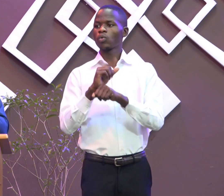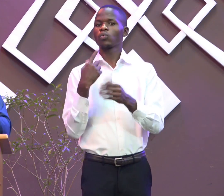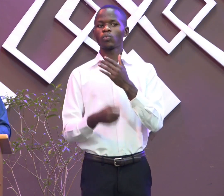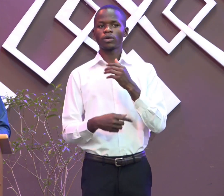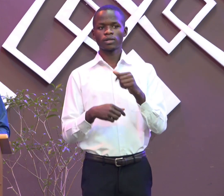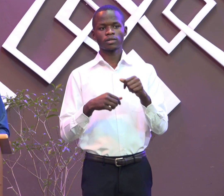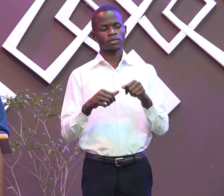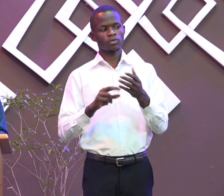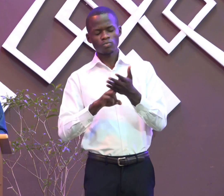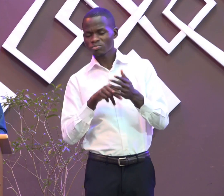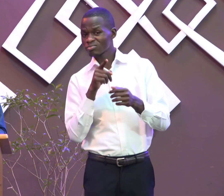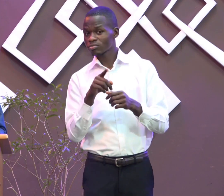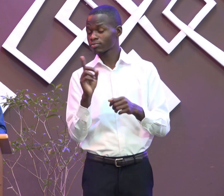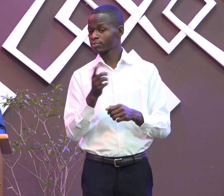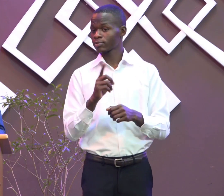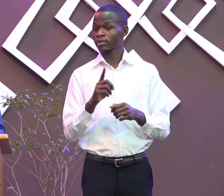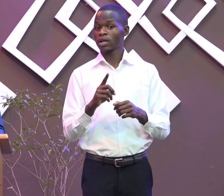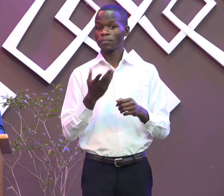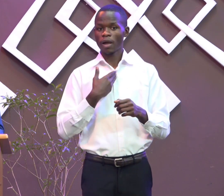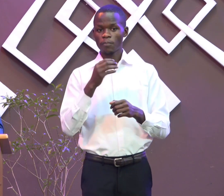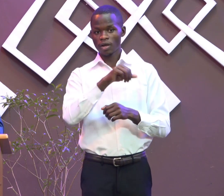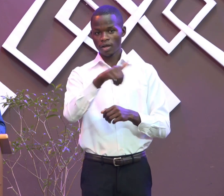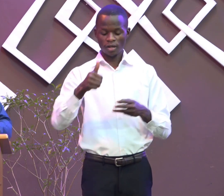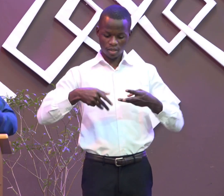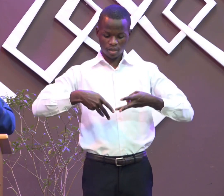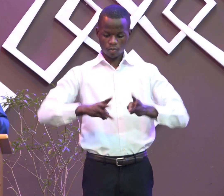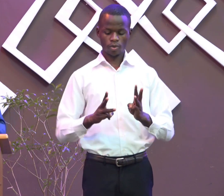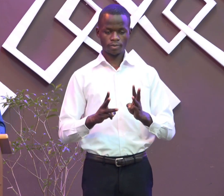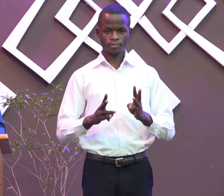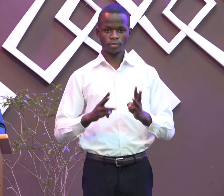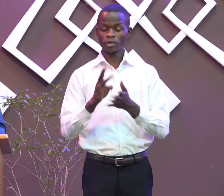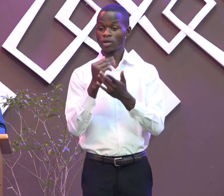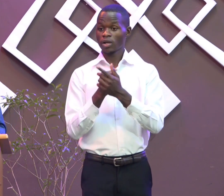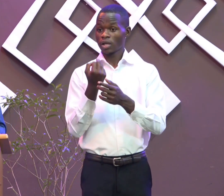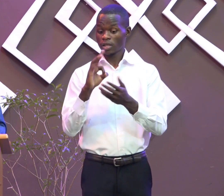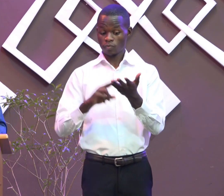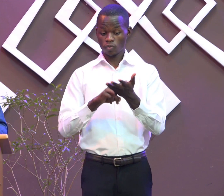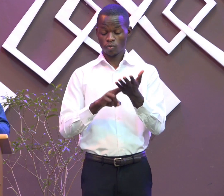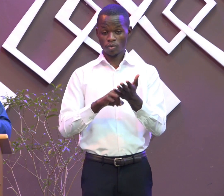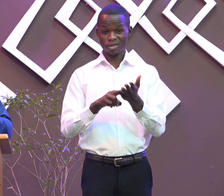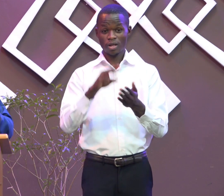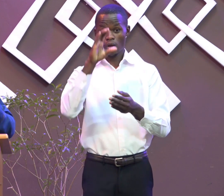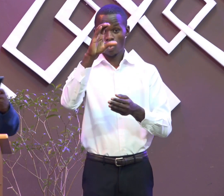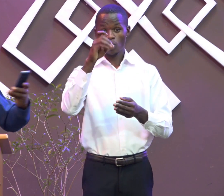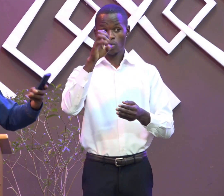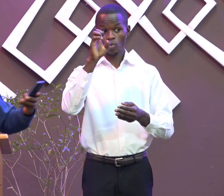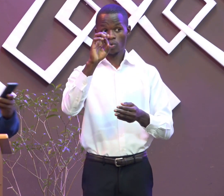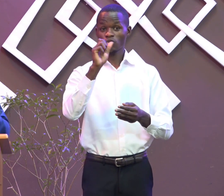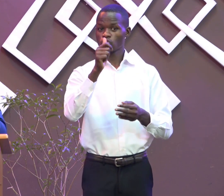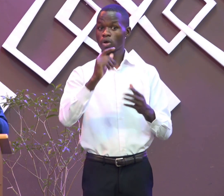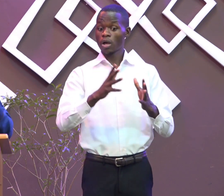mwao tutele kwa merchant code mbangenda kozesa betu kozesa process ya merchant code yo eri